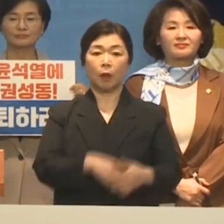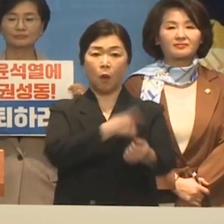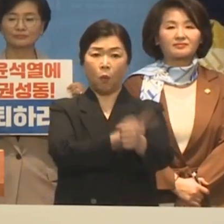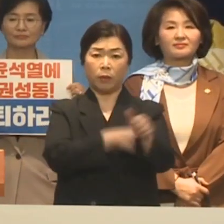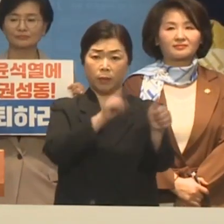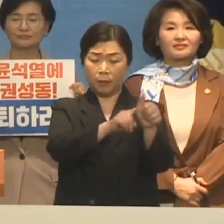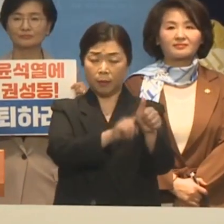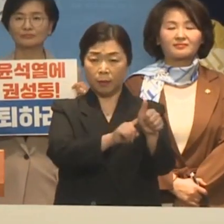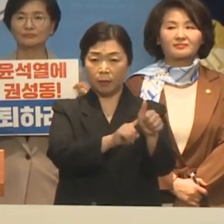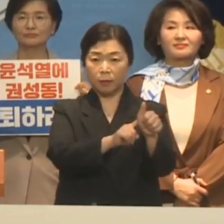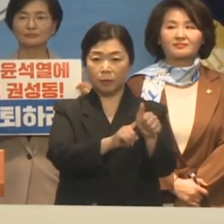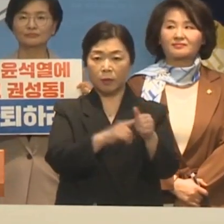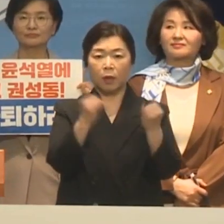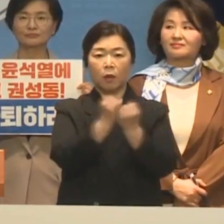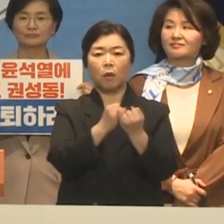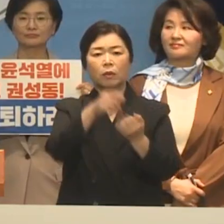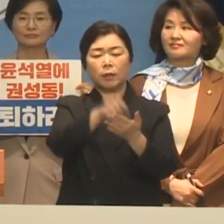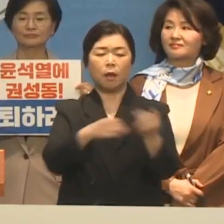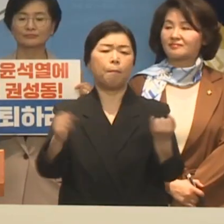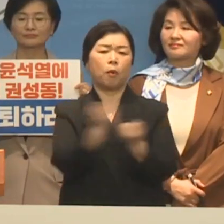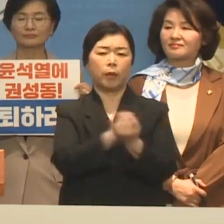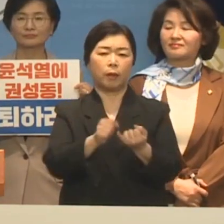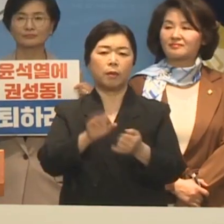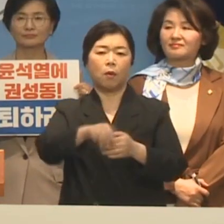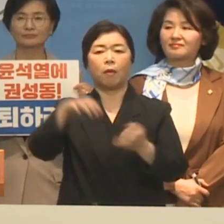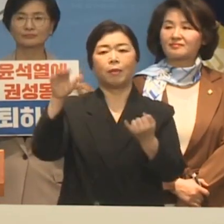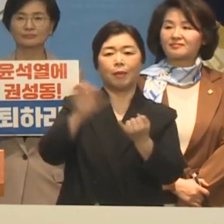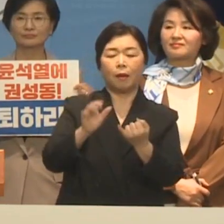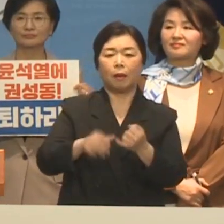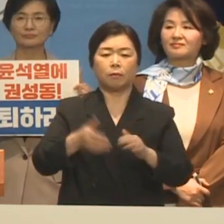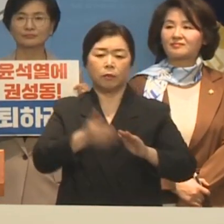권성동은 여성기자 폭행, 언론 탄압